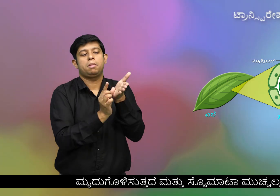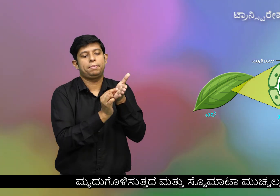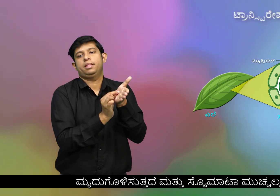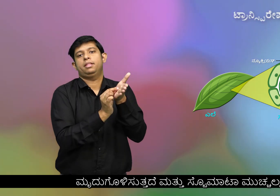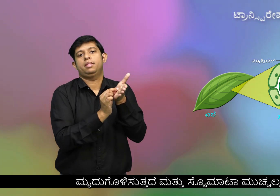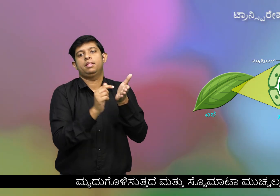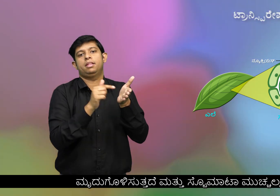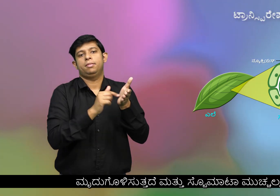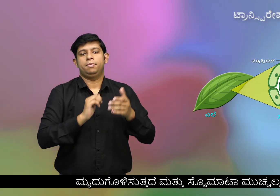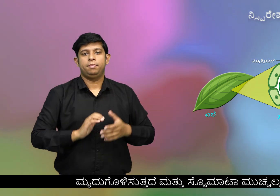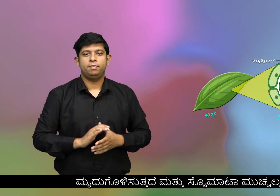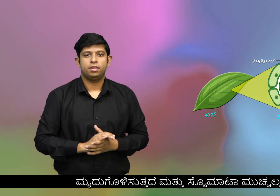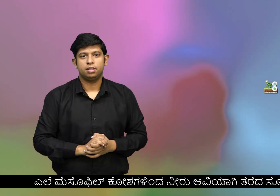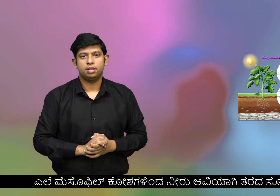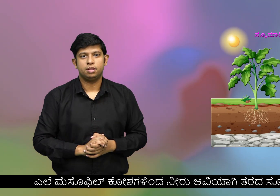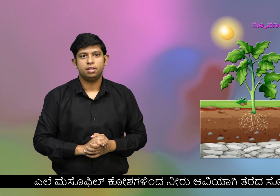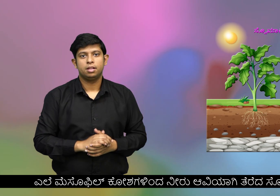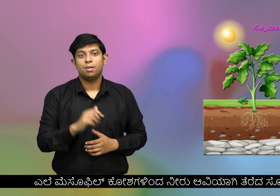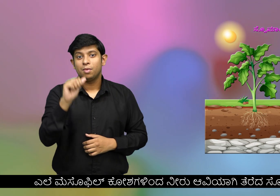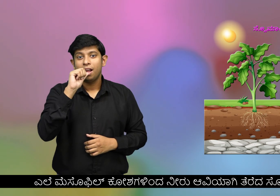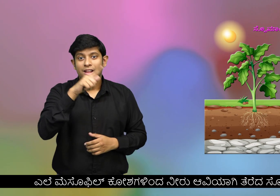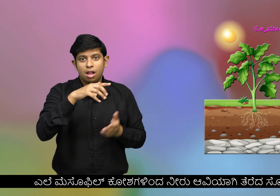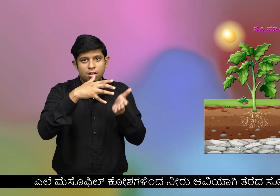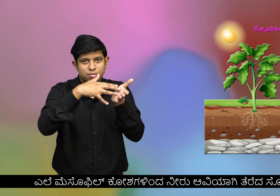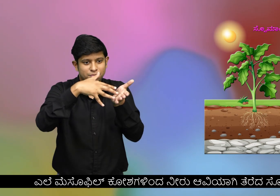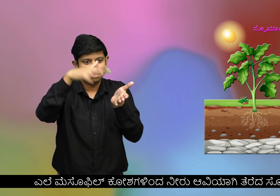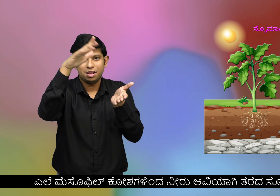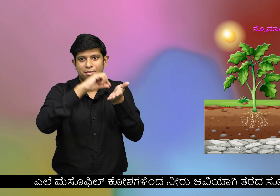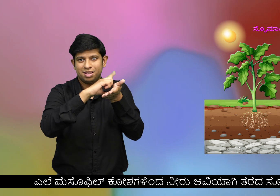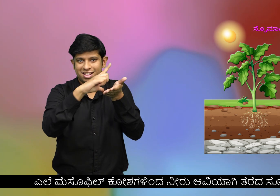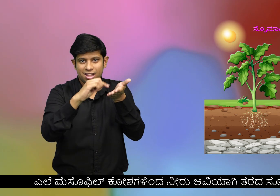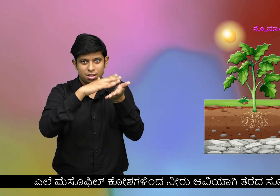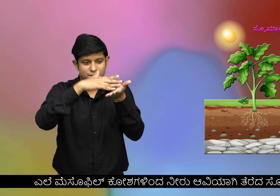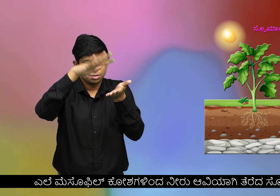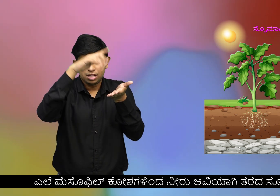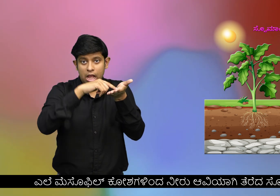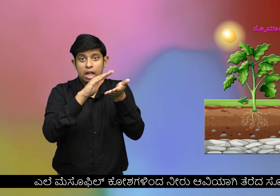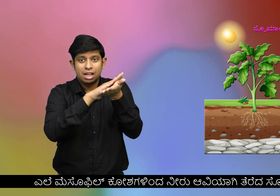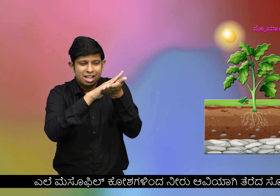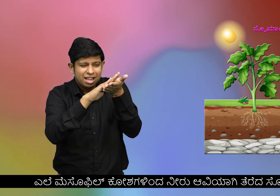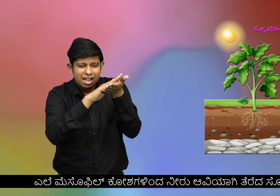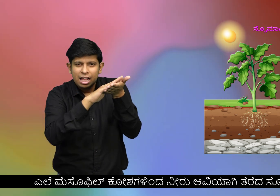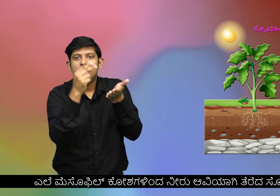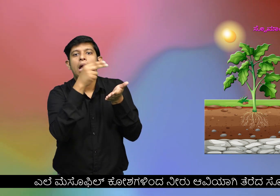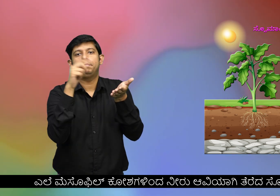ಸ್ಟೊಮ್ಯಾಟಾ ಮುಚ್ಚಲ್ಪಡುತ್ತದೆ. ಎಲೆ ಮೋಸೋಫಿಲ್ ಕೋಶಗಳಿಂದ ನೀರು ಆವಿಯಾಗಿ ತೆರೆದ ಸ್ಟೊಮ್ಯಾಟಾ